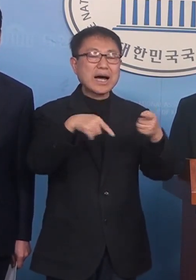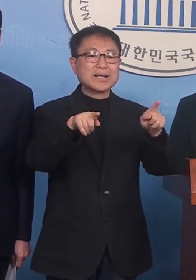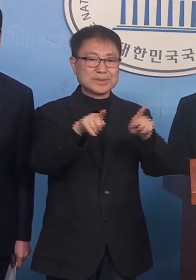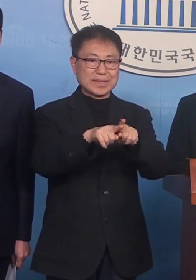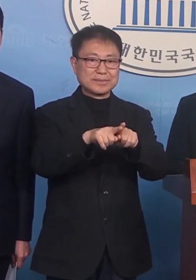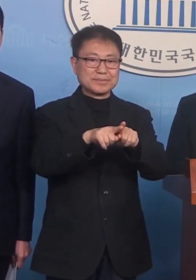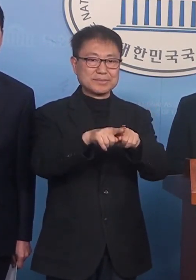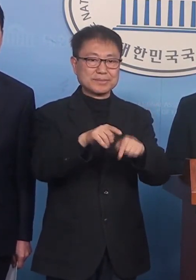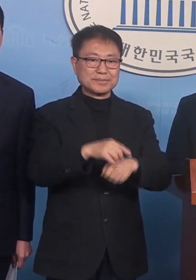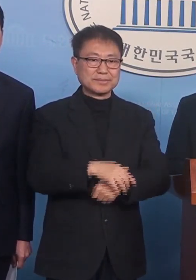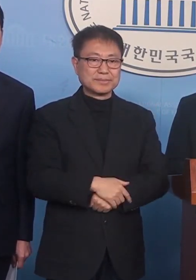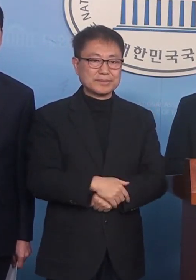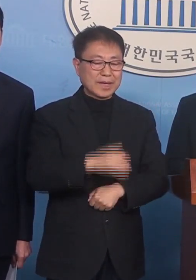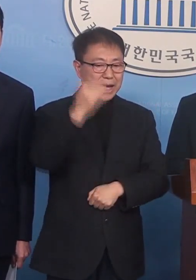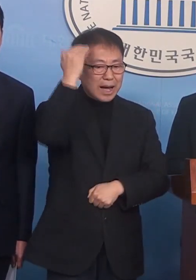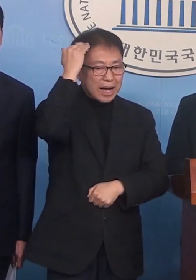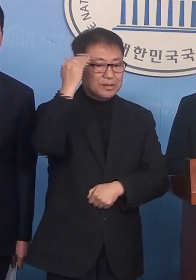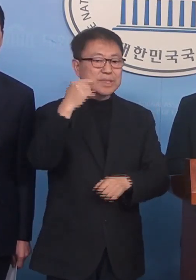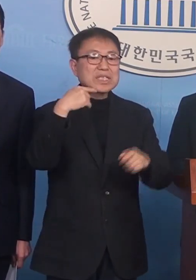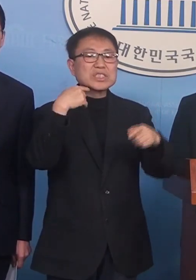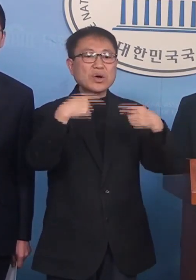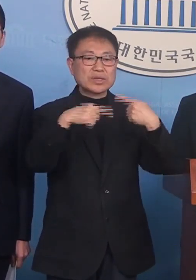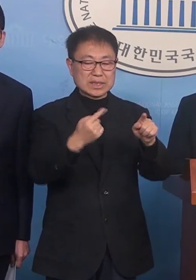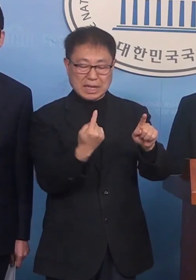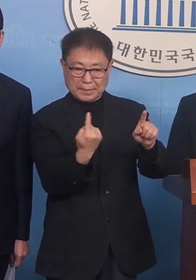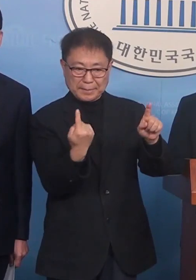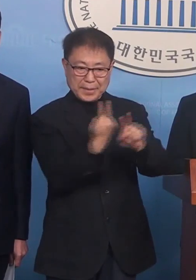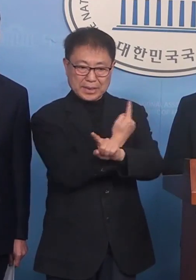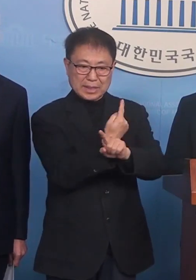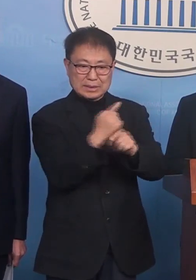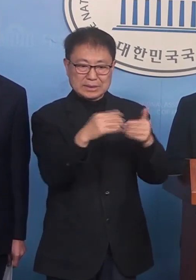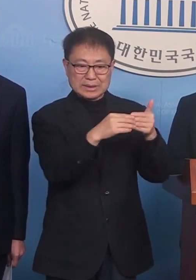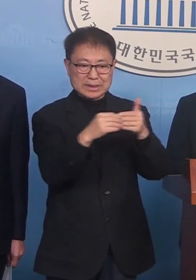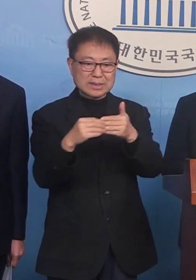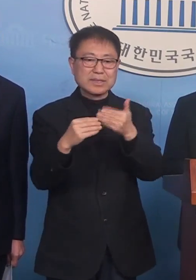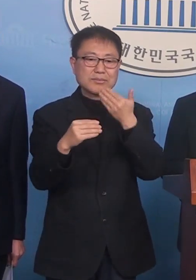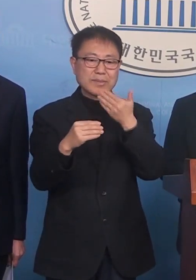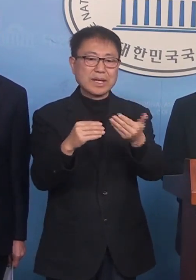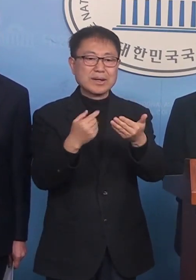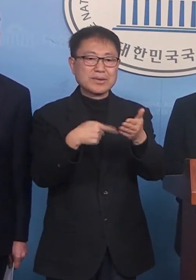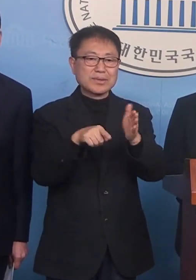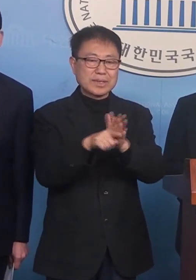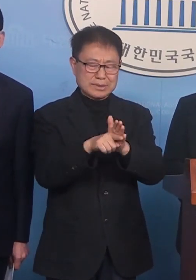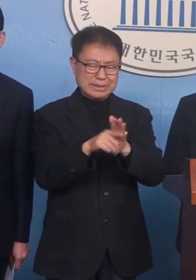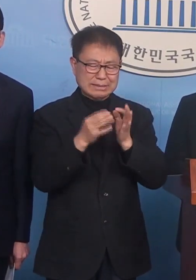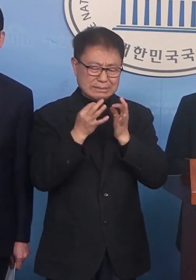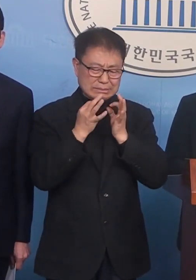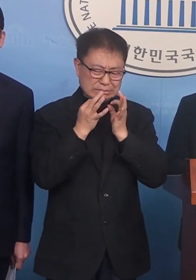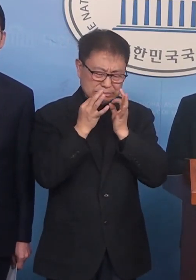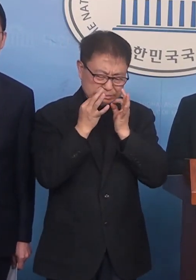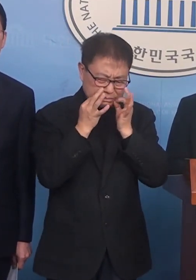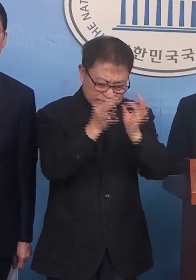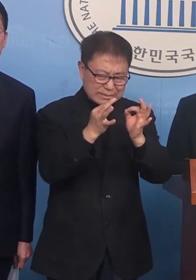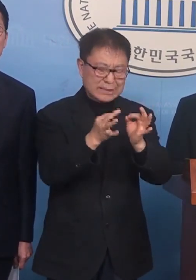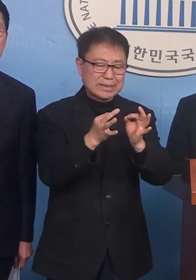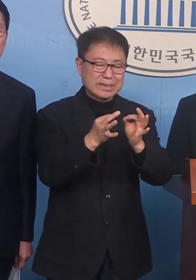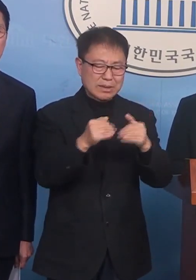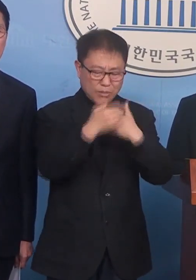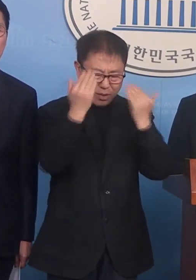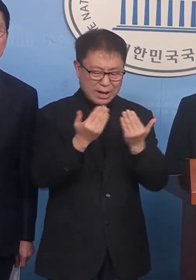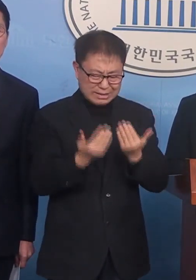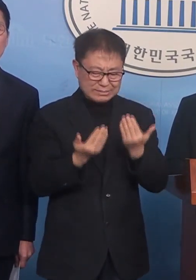함께 대한민국 정치에 이끌 수 있도록 사력을 다해서 그리고